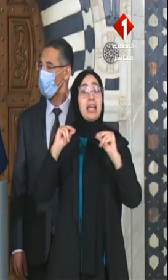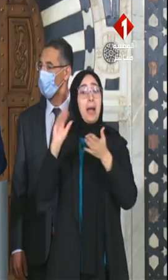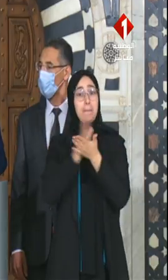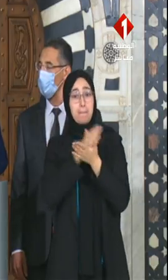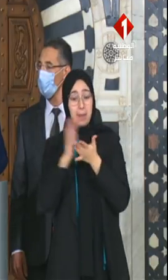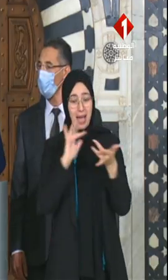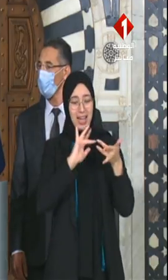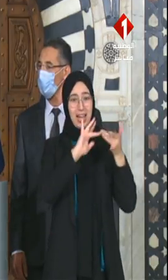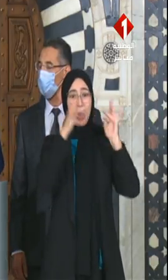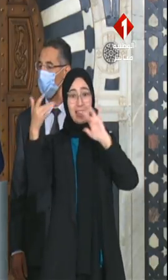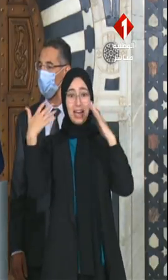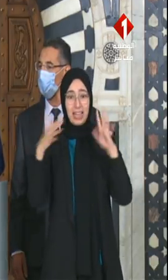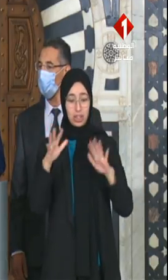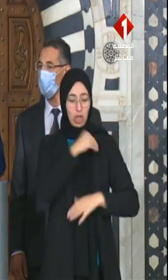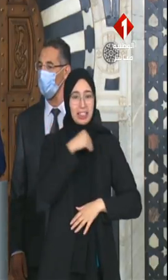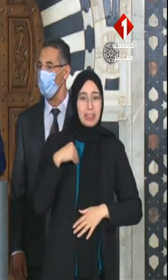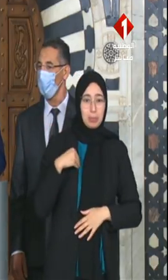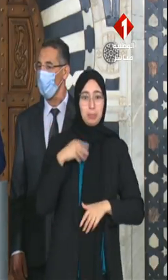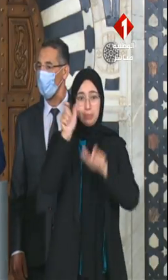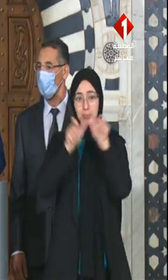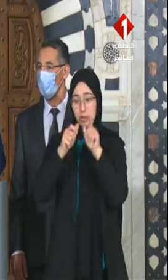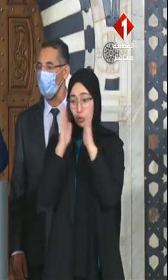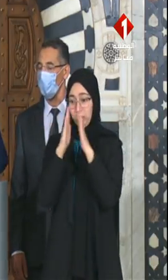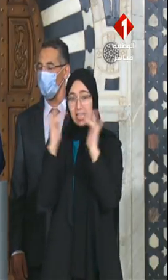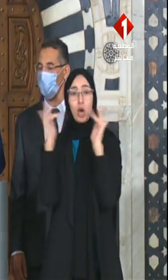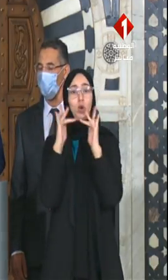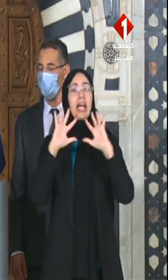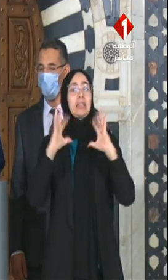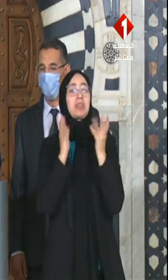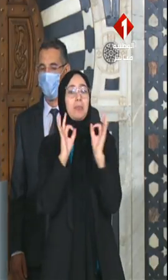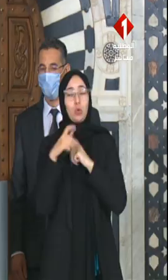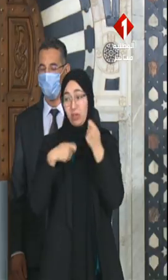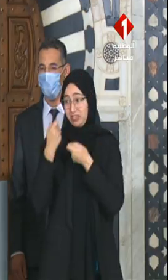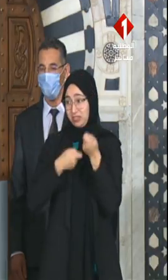فيها الاتصال بين الطبيب والمريض بصفة سريعة